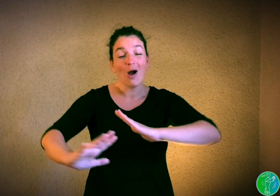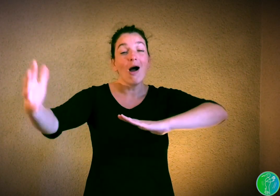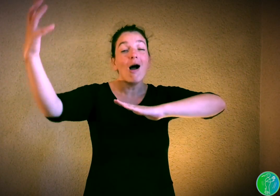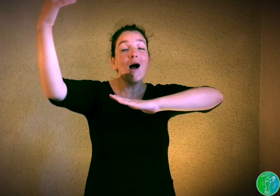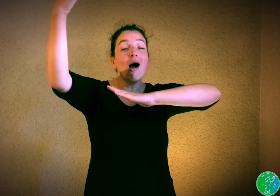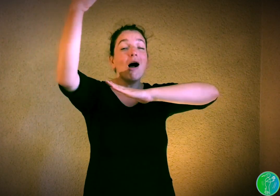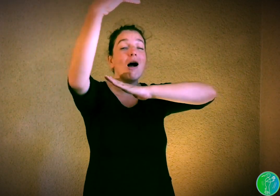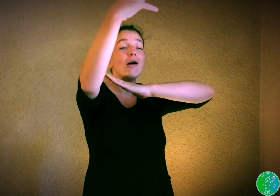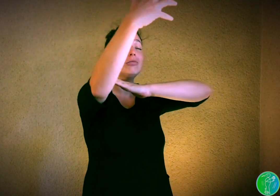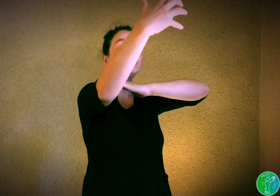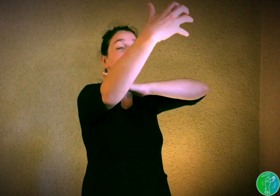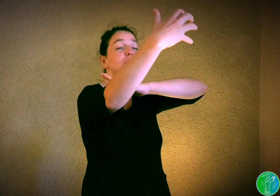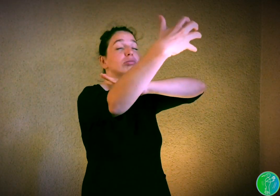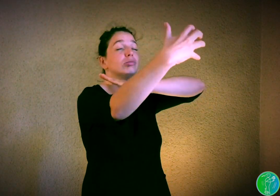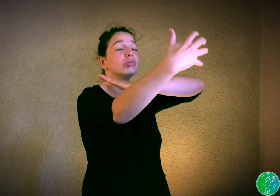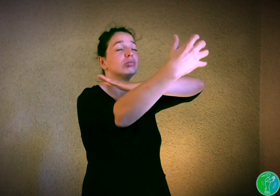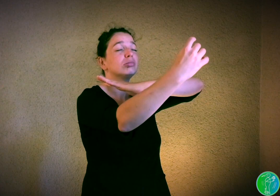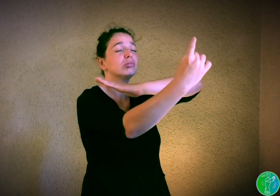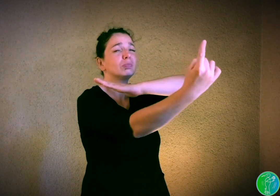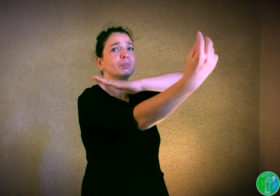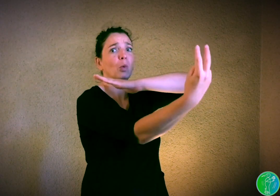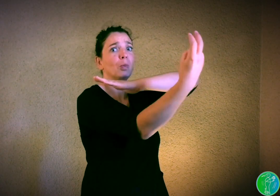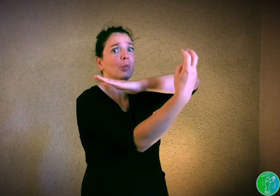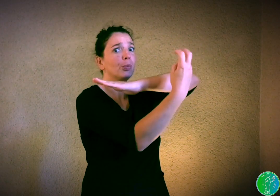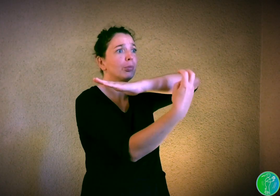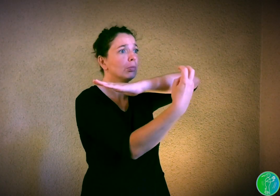Avant la nuit, il vit s'approcher une silhouette.